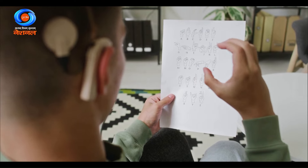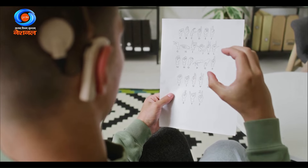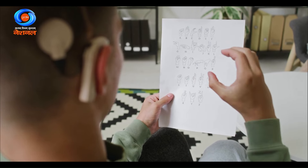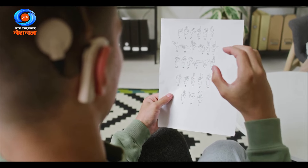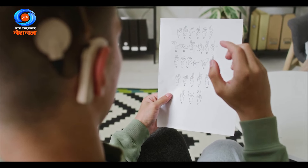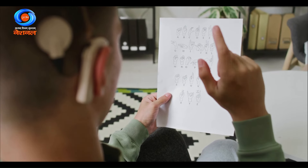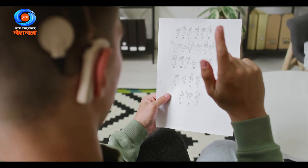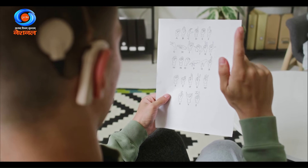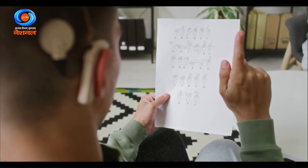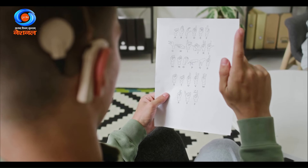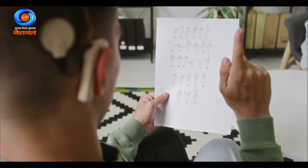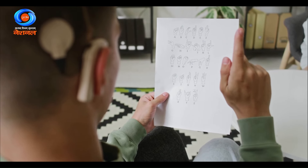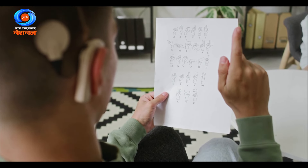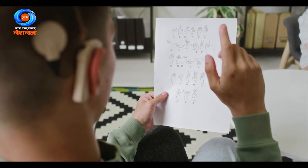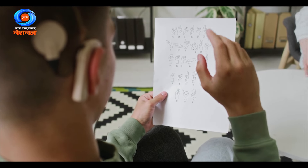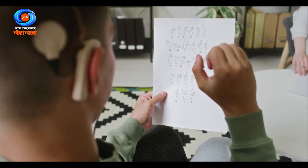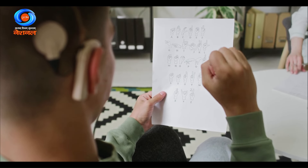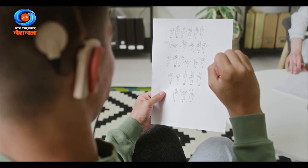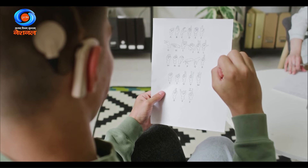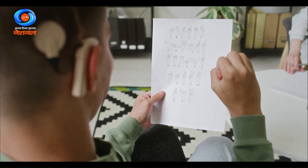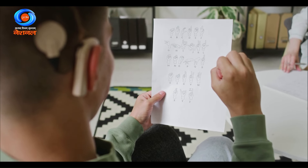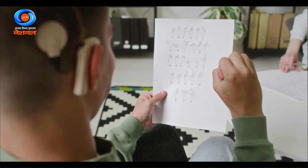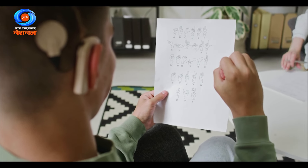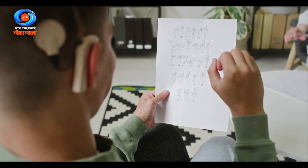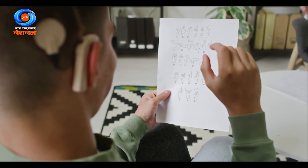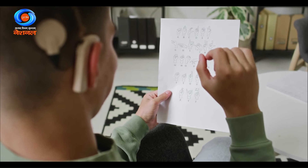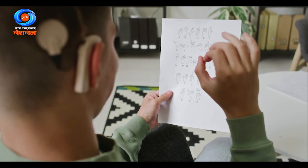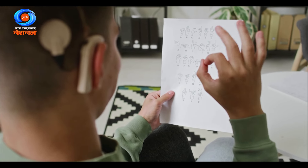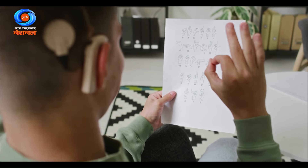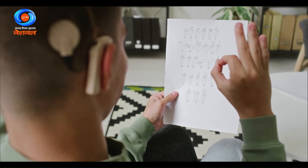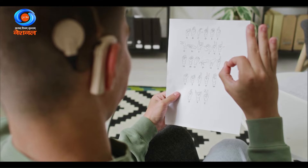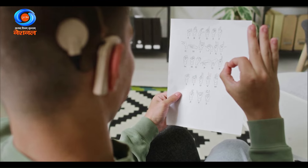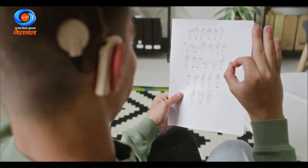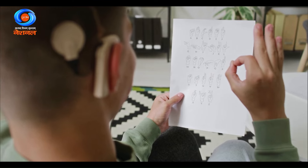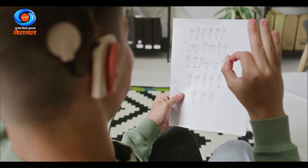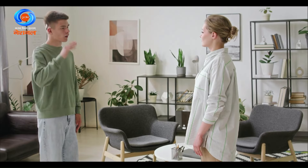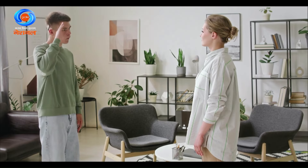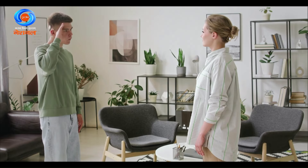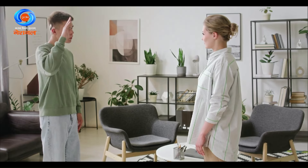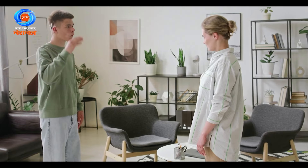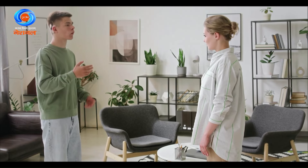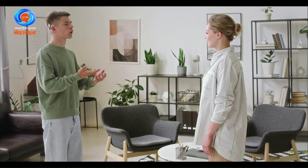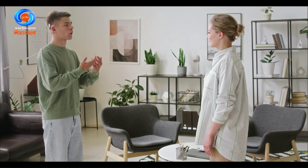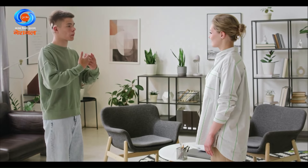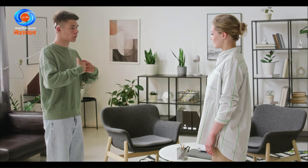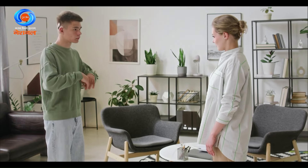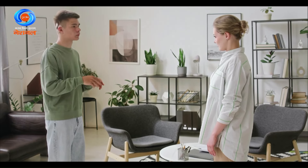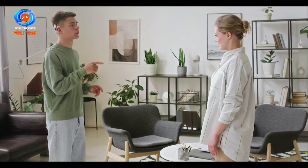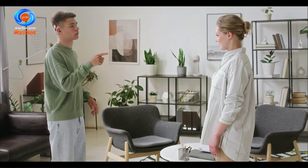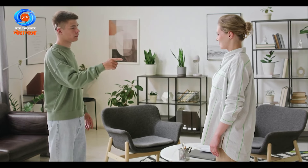भाषा केवल इशारों की भाषा नहीं, ये अधिकार की भाषा है, पहचान की भाषा है और सबसे बढ़कर ये इंसानियत की